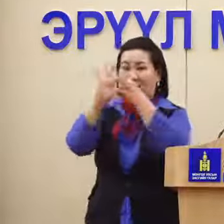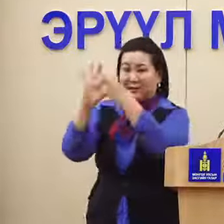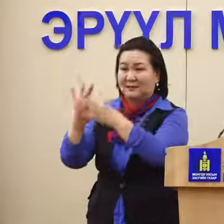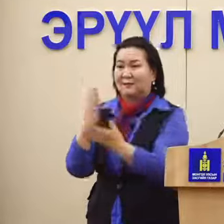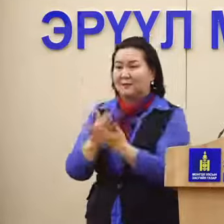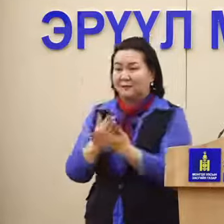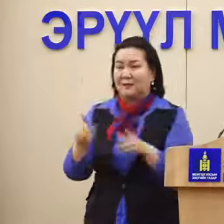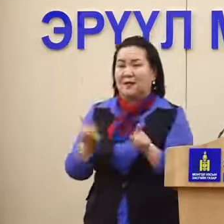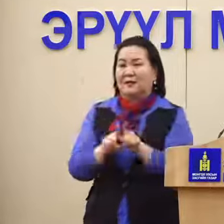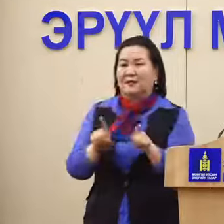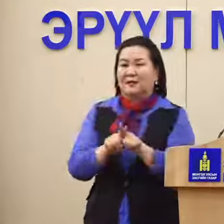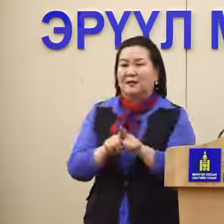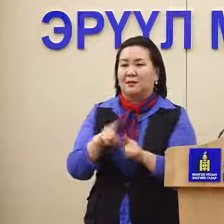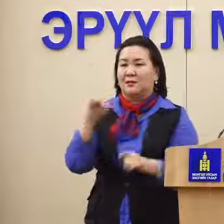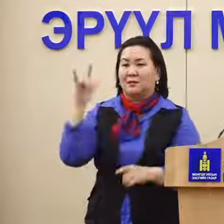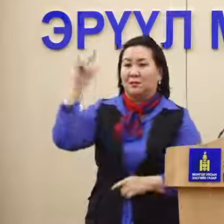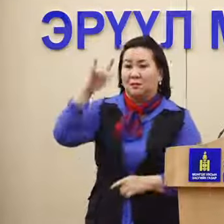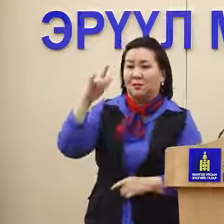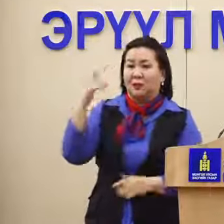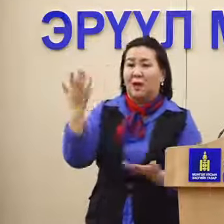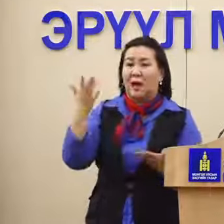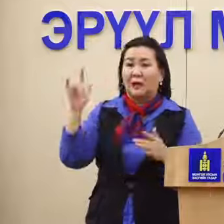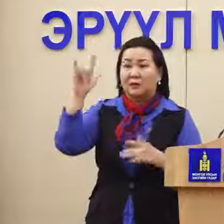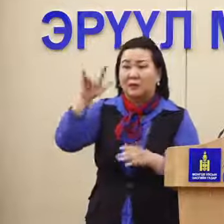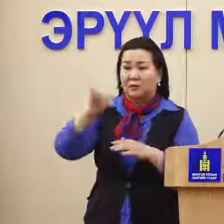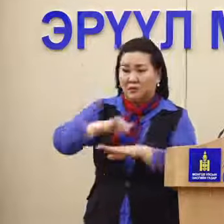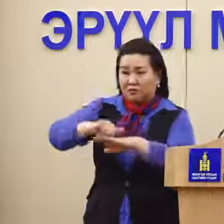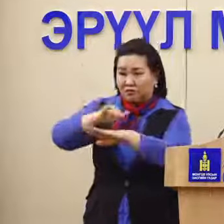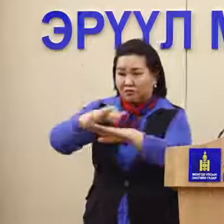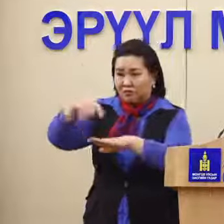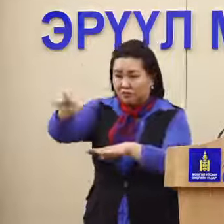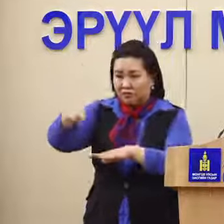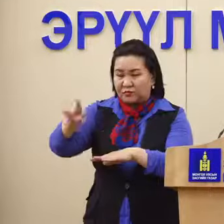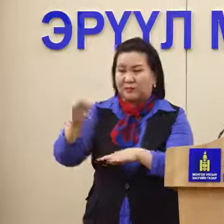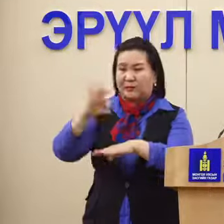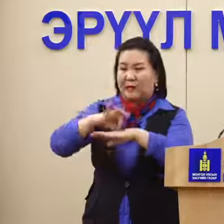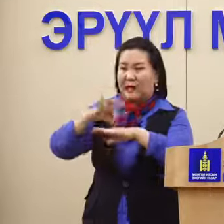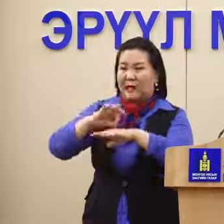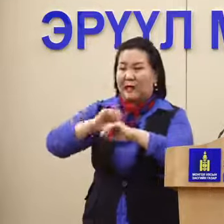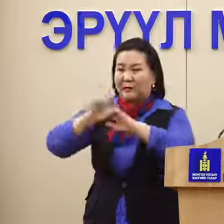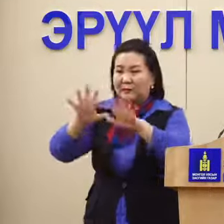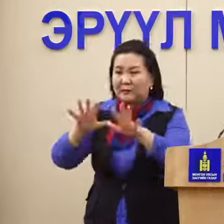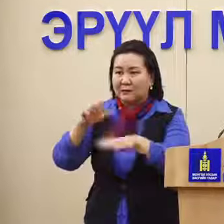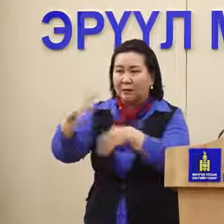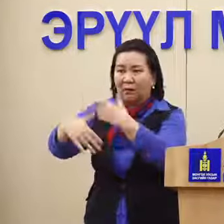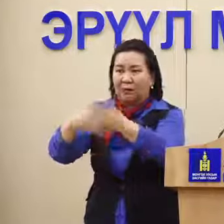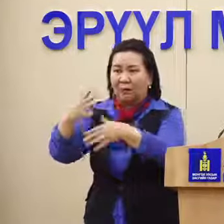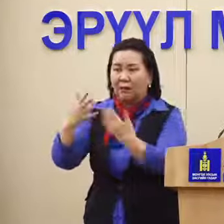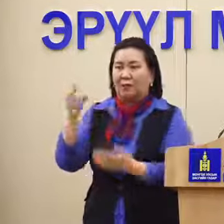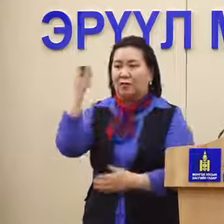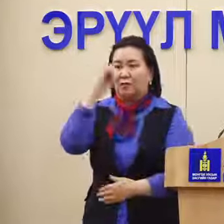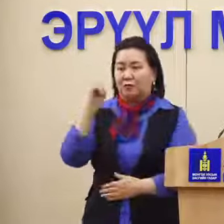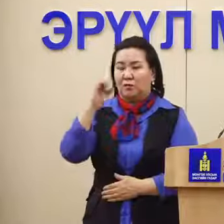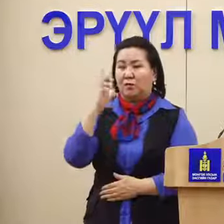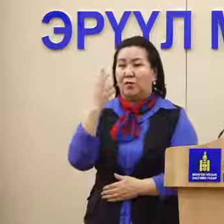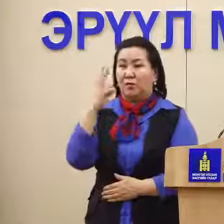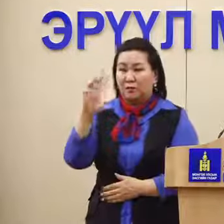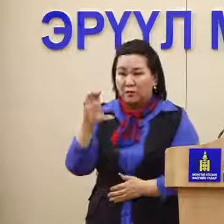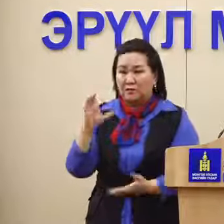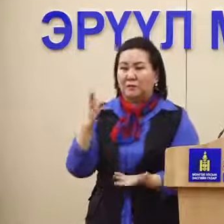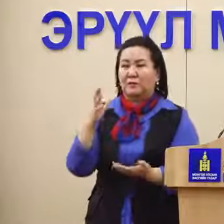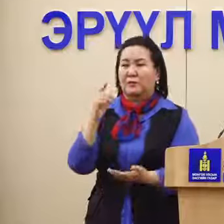байгаа ч гэсэн нислэг хүлэн авч байгаа улс орнуудын хувьд бол ялангуяа халдвар голтон тахаж байгаа Европын бус болон